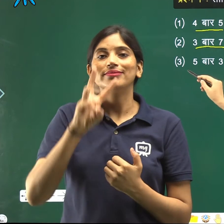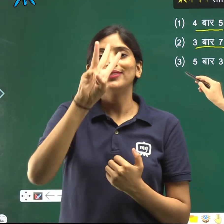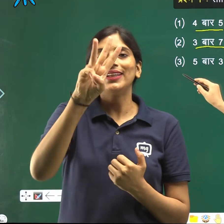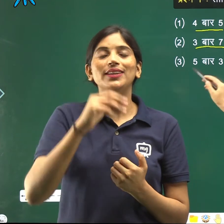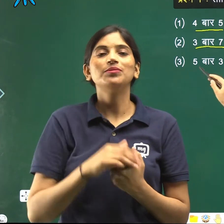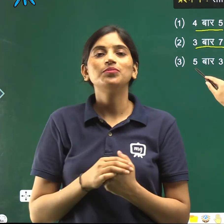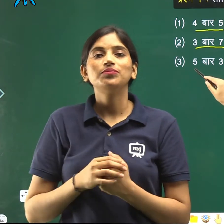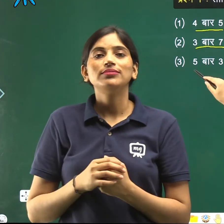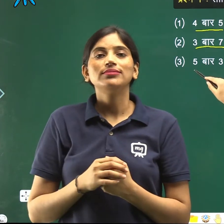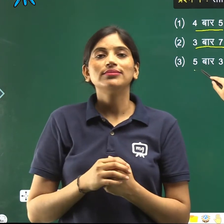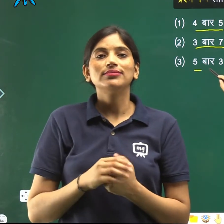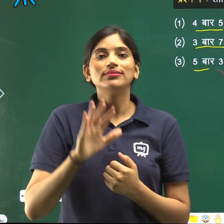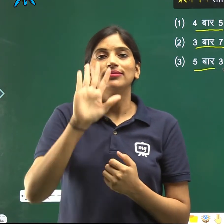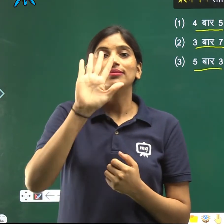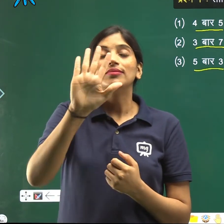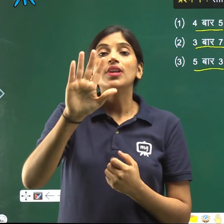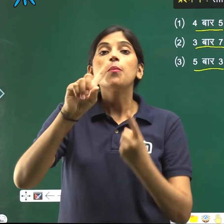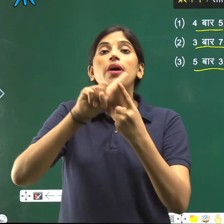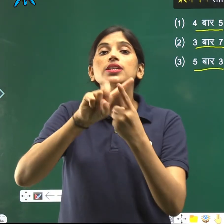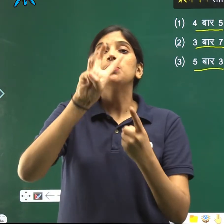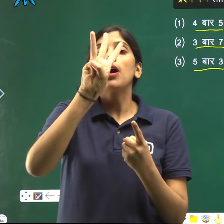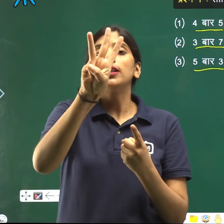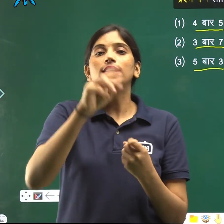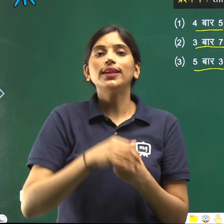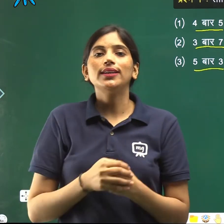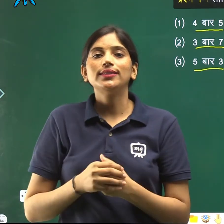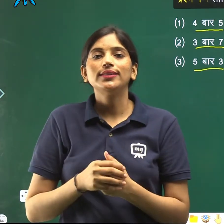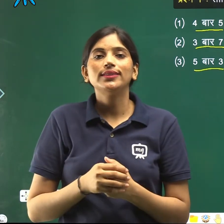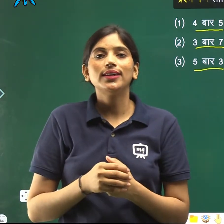3, 5 बार 3